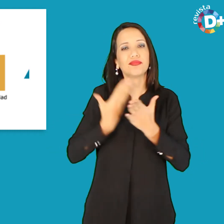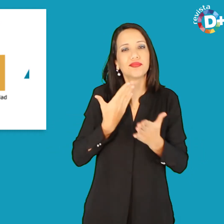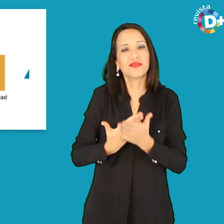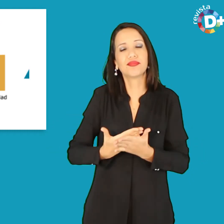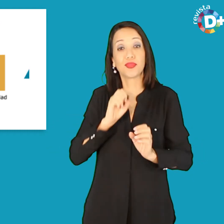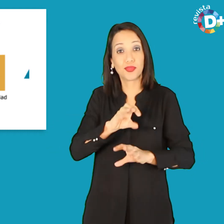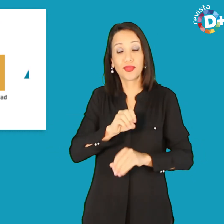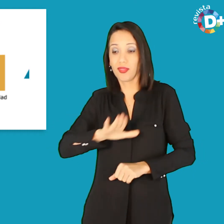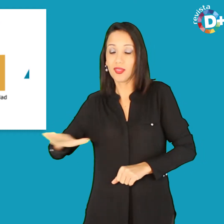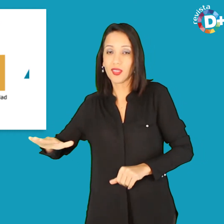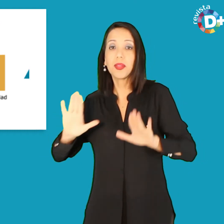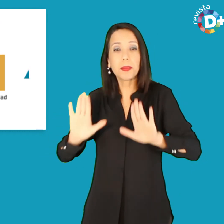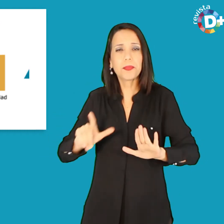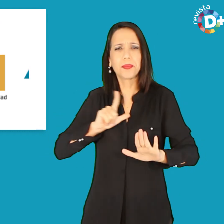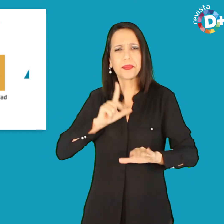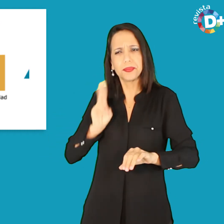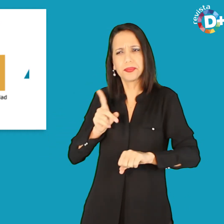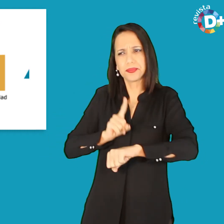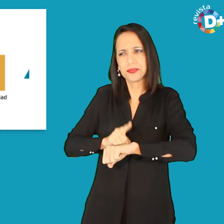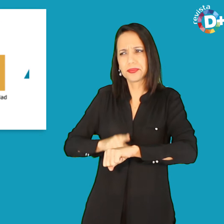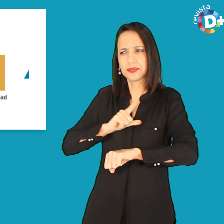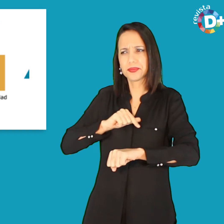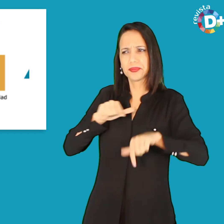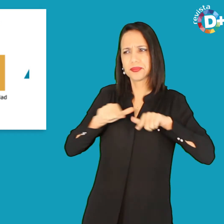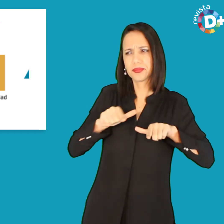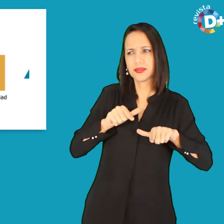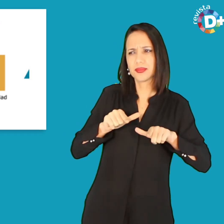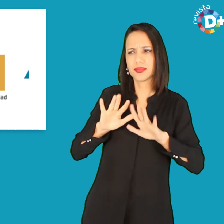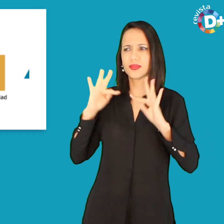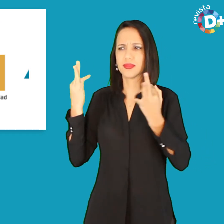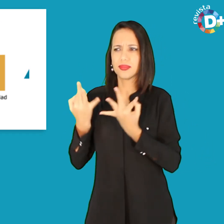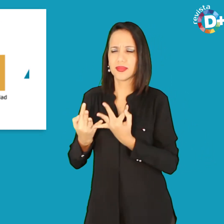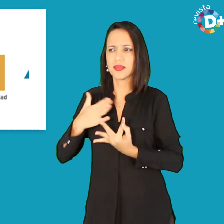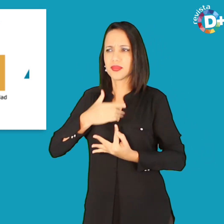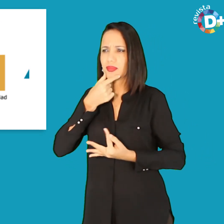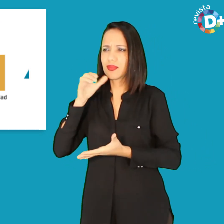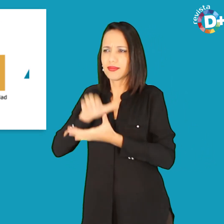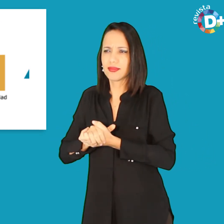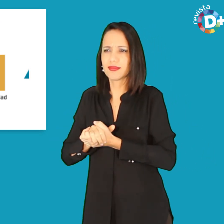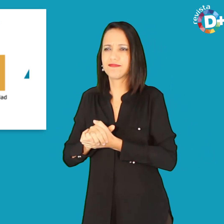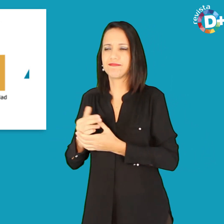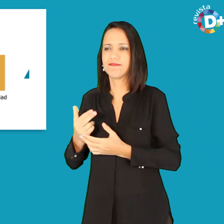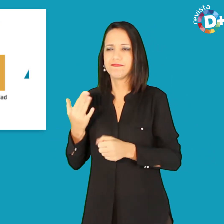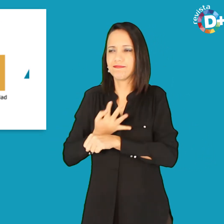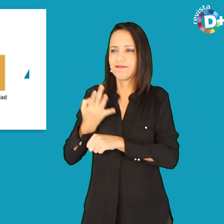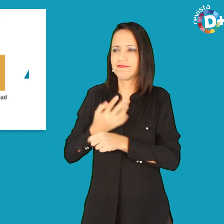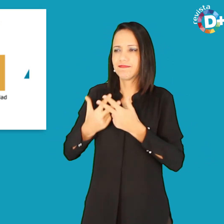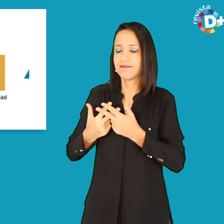Entretanto, exatamente pelo meu trabalho, a família e meu marido resistiam às minhas observações, pois diziam que eu era